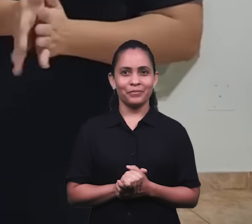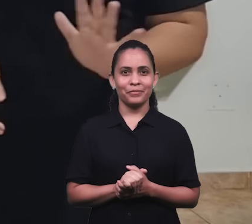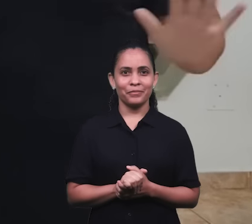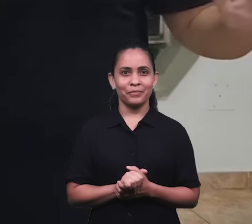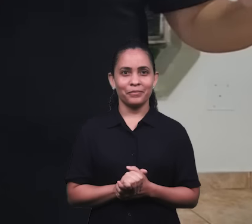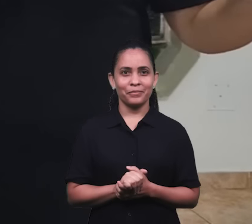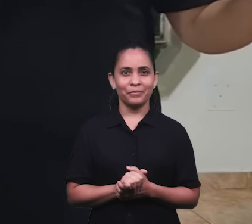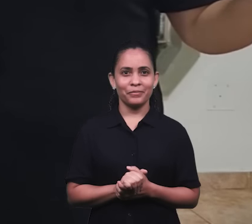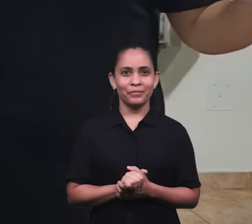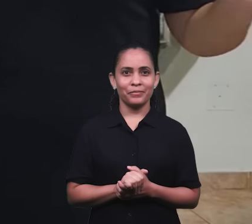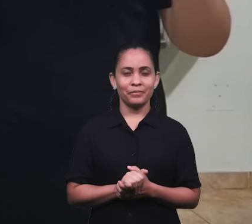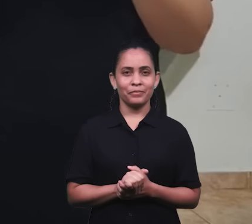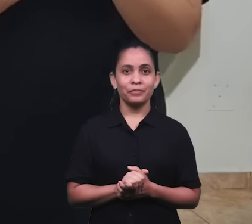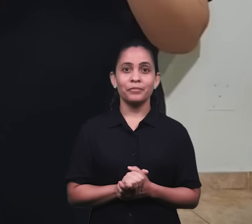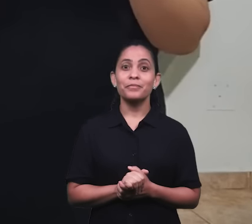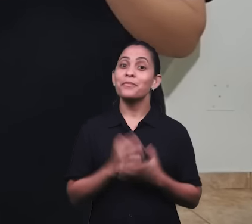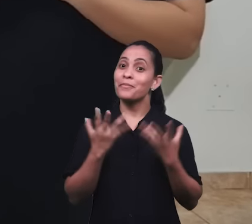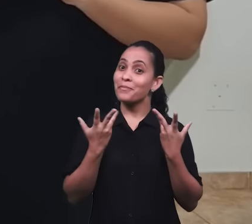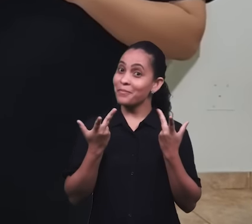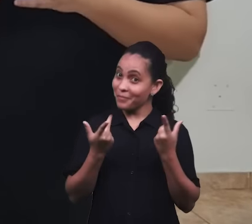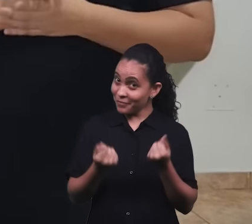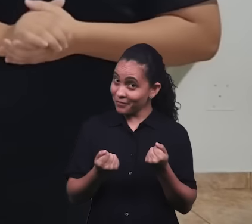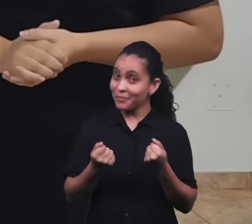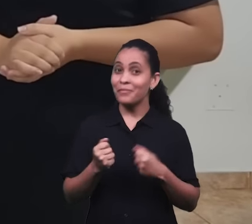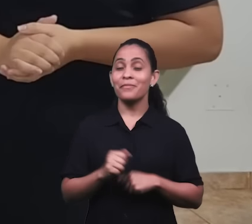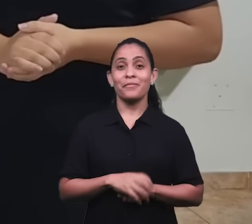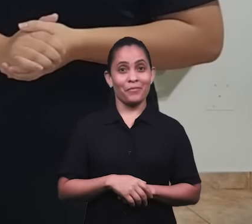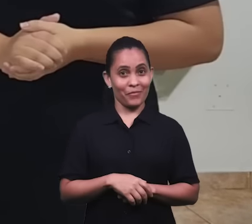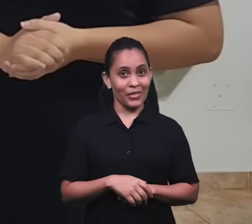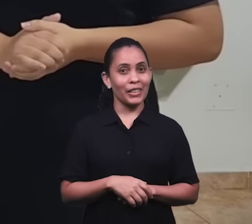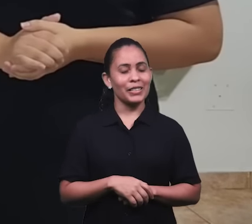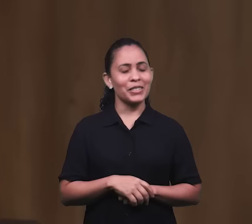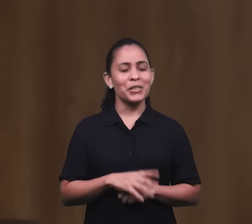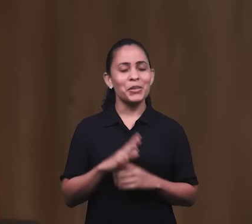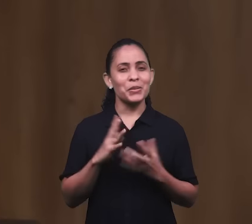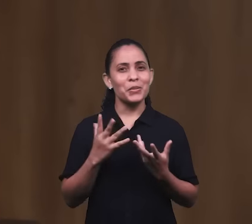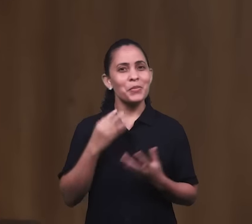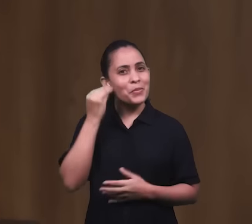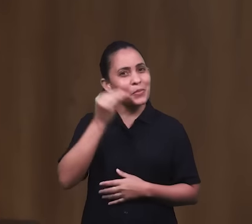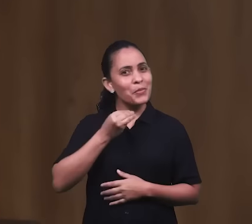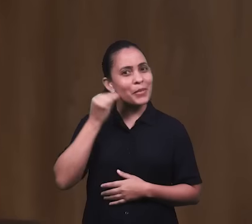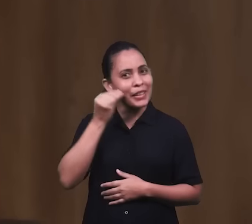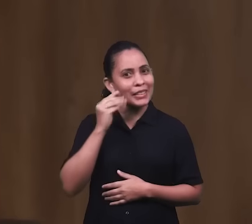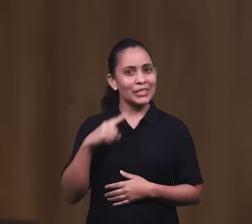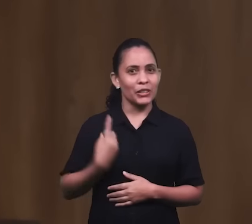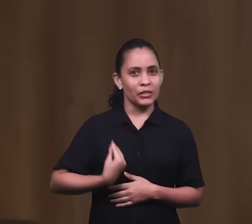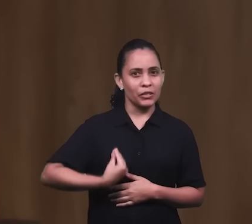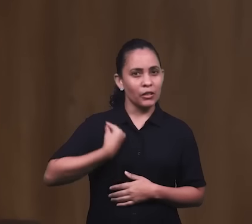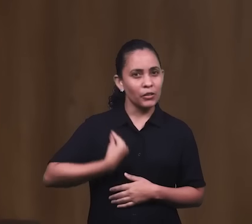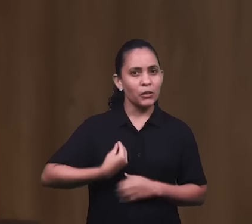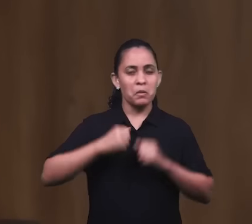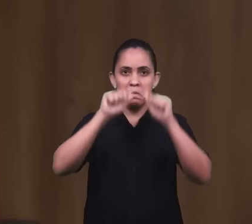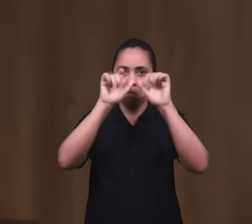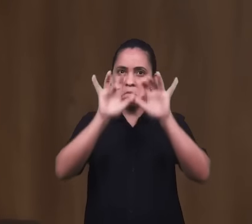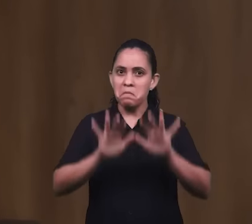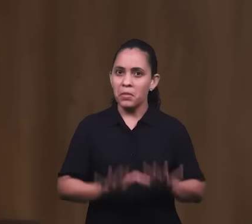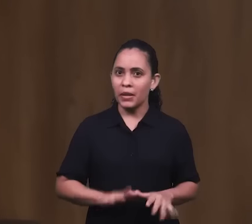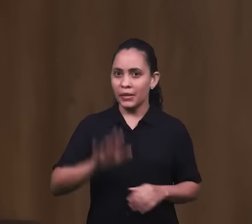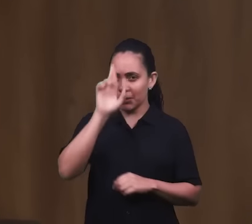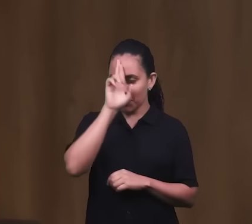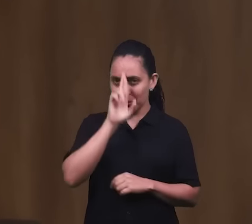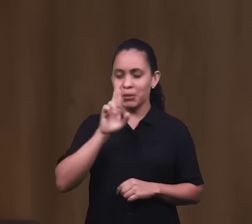La paz del Señor Jesús. Que maravilha, né? Saber dessas experiências que